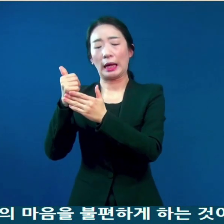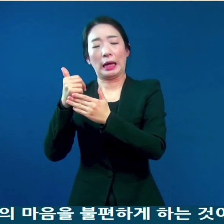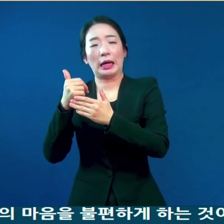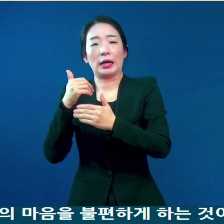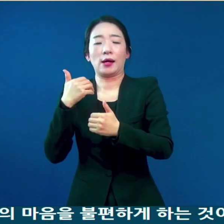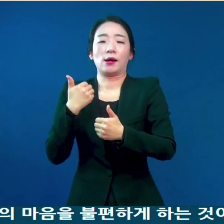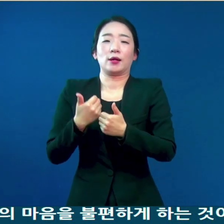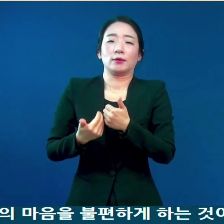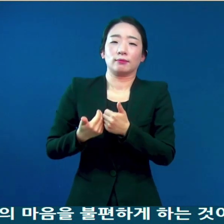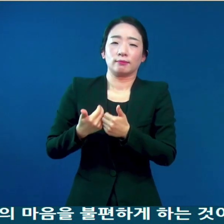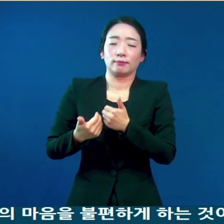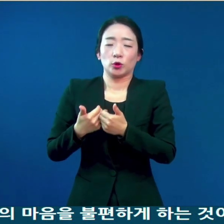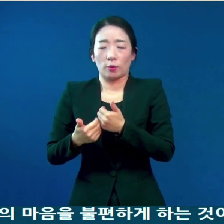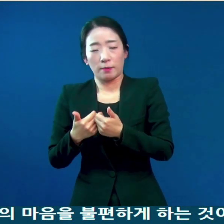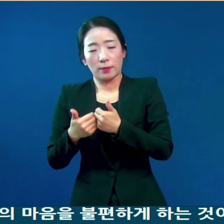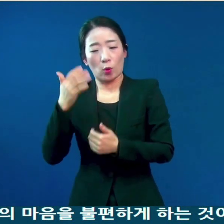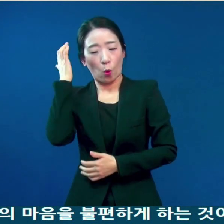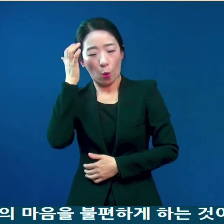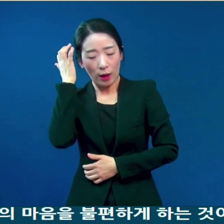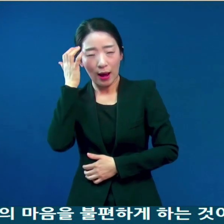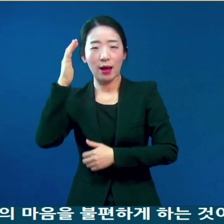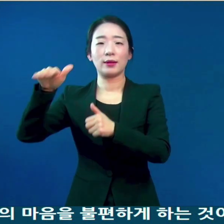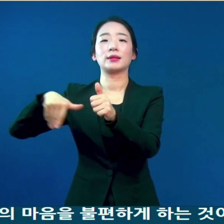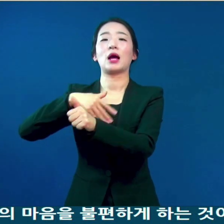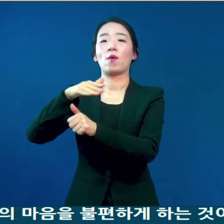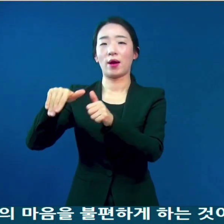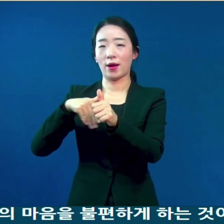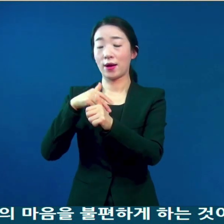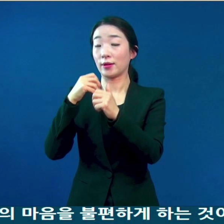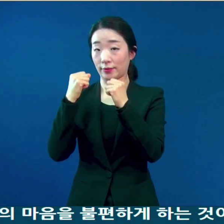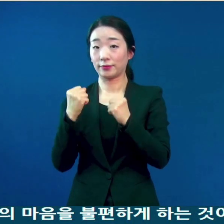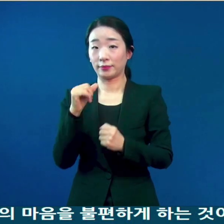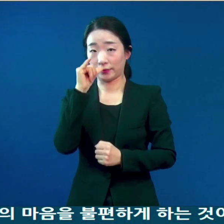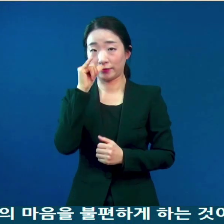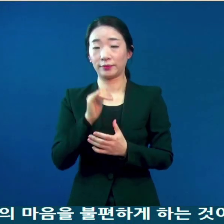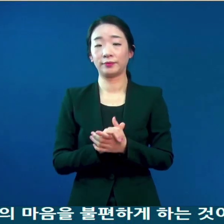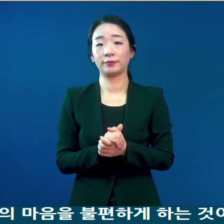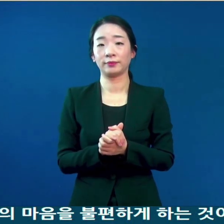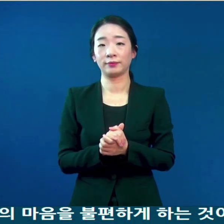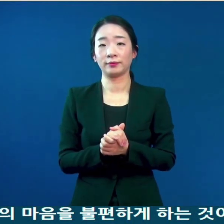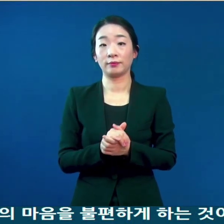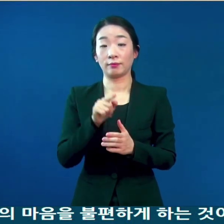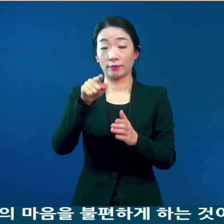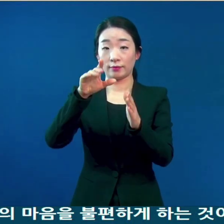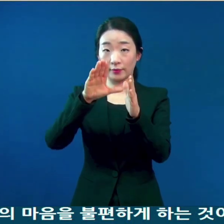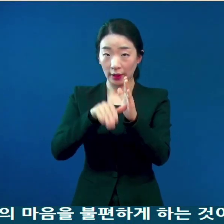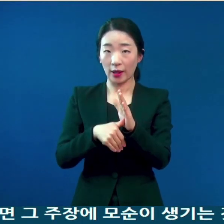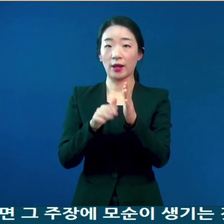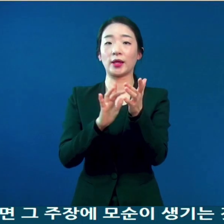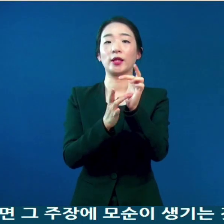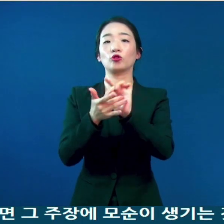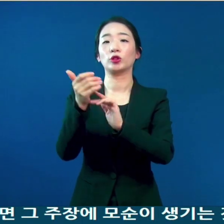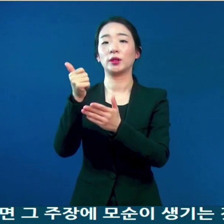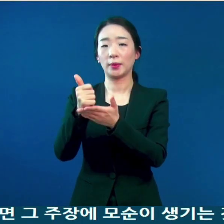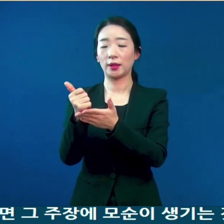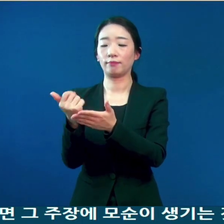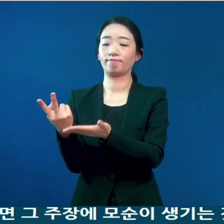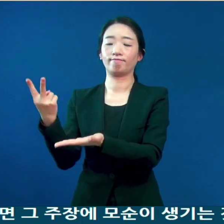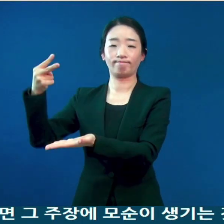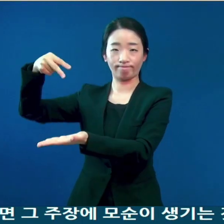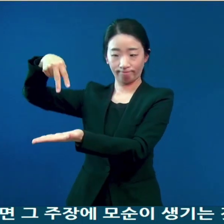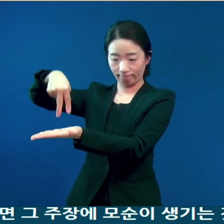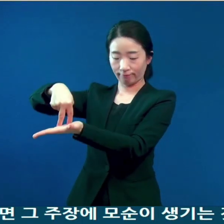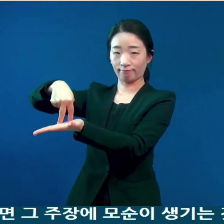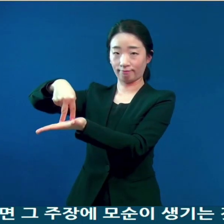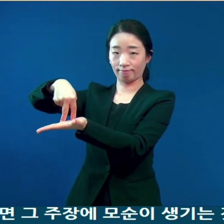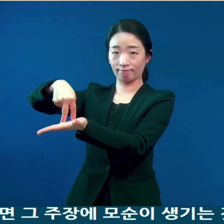보입니다. 예수님이 뭔가 이렇게 쓰셨습니다. 그러다가 예수님이 일어나셔서 답을